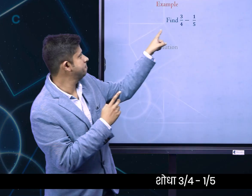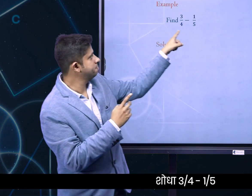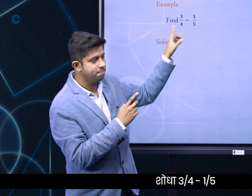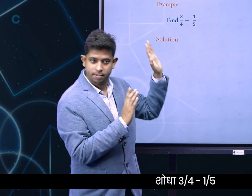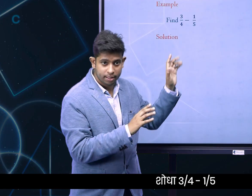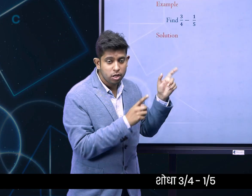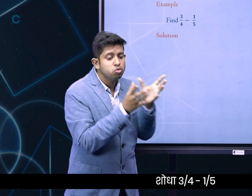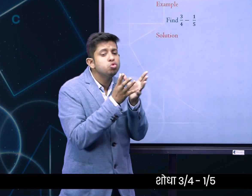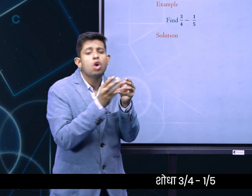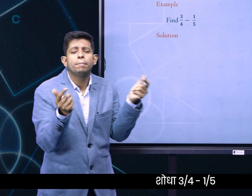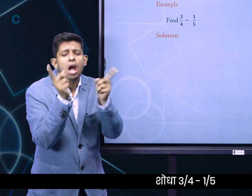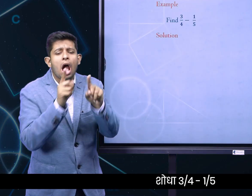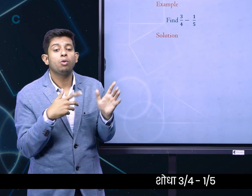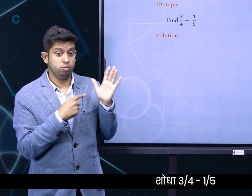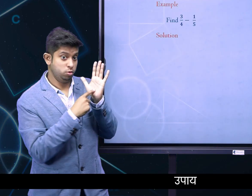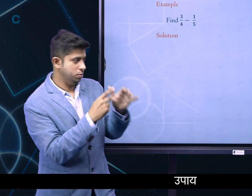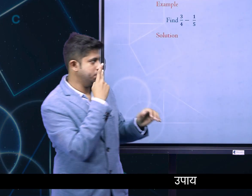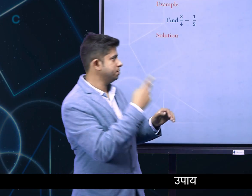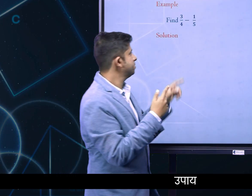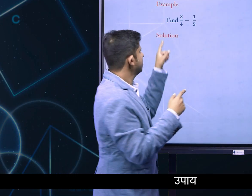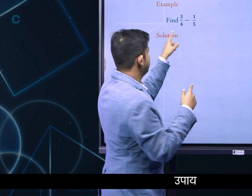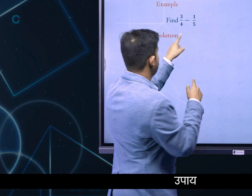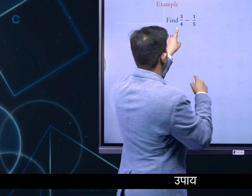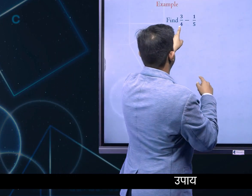वजा 1/5. उपाय.